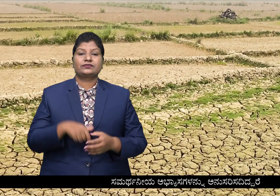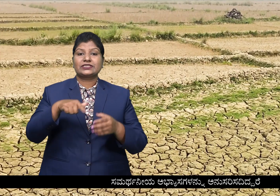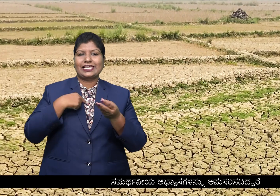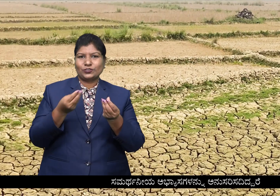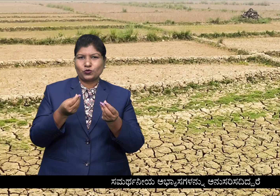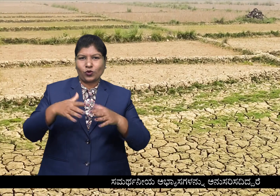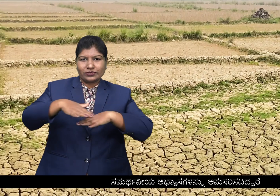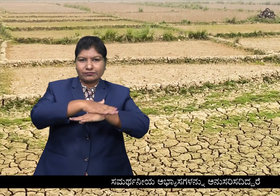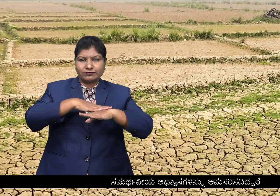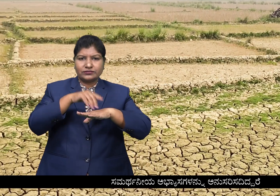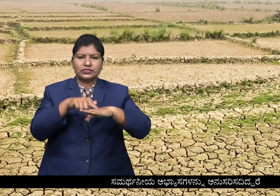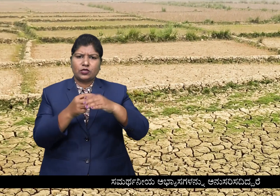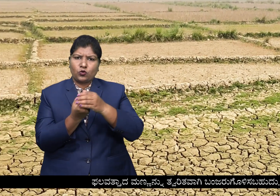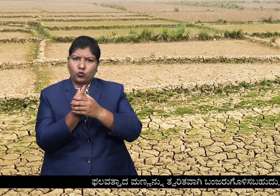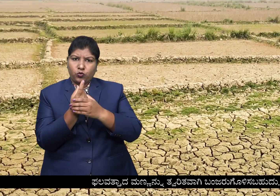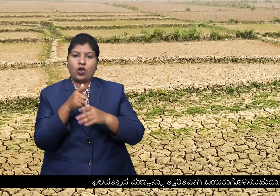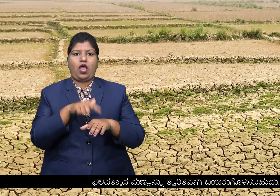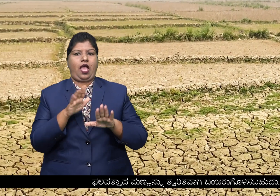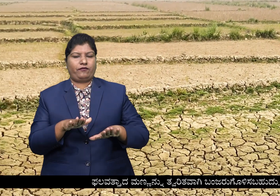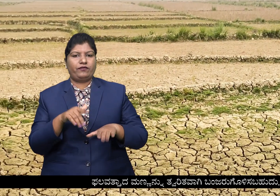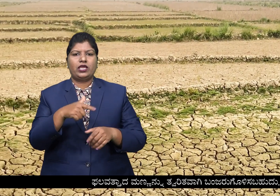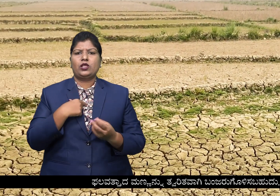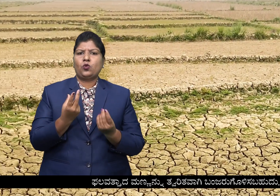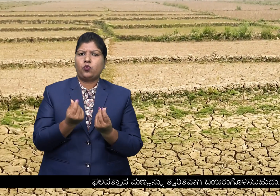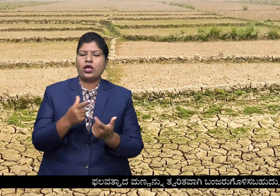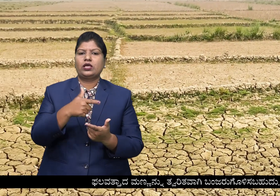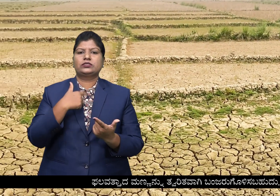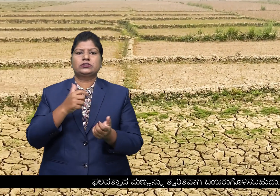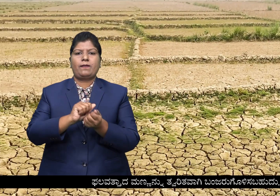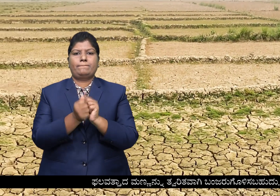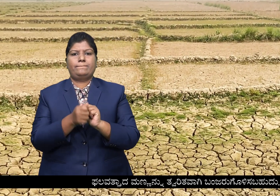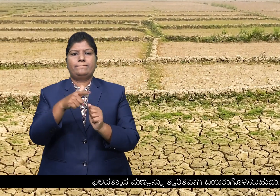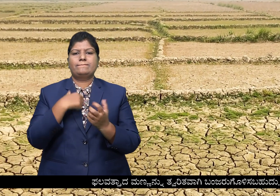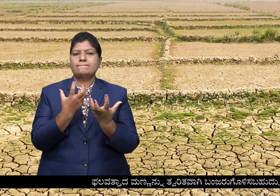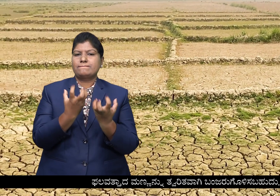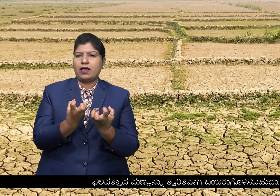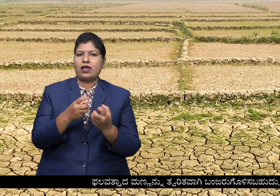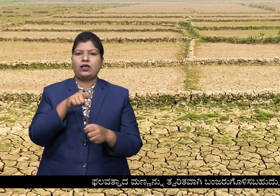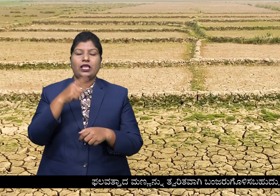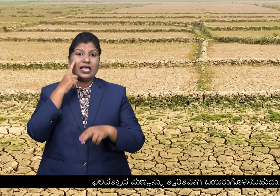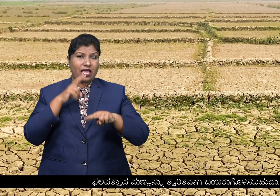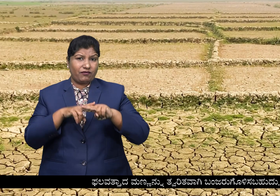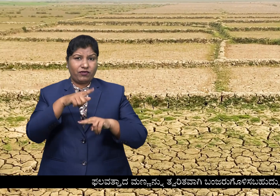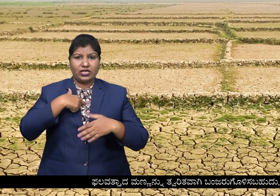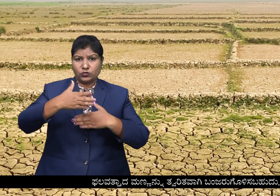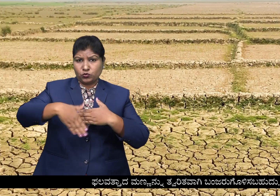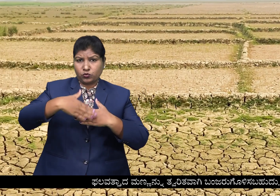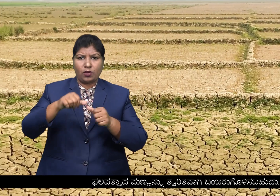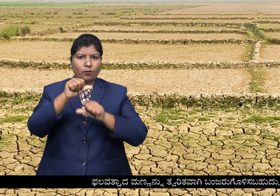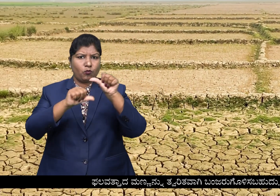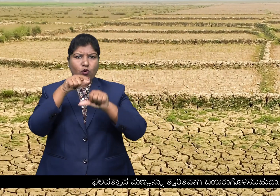ಸಾಮರ್ಥನೀಯ ಅಭ್ಯಾಸಗಳನ್ನು ಅನುಸರಿಸಿದರೆ ಫಲವತ್ತಾದ ಮಣ್ಣನ್ನು ತ್ವರಿತವಾಗಿ ಜಾರುಗೊಳಿಸಬಹುದು.